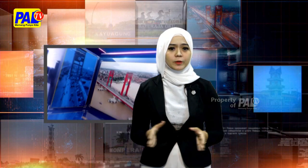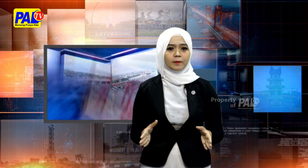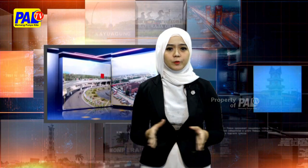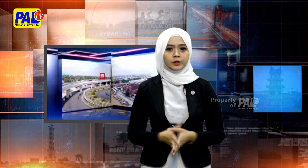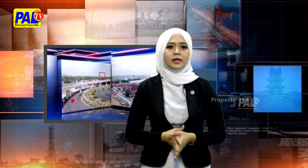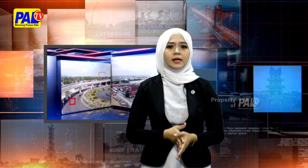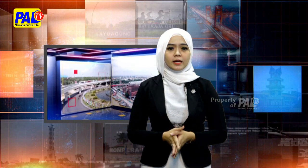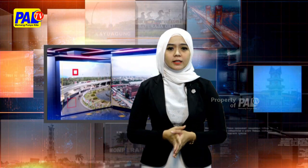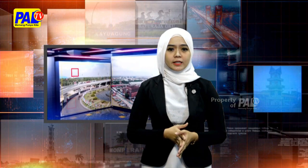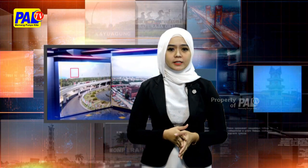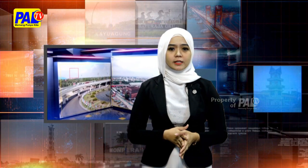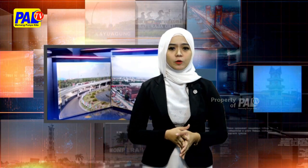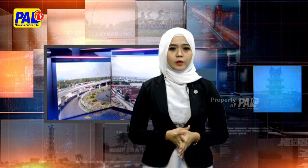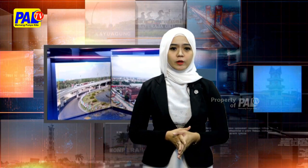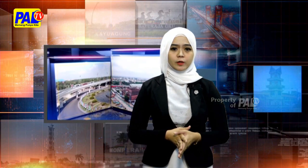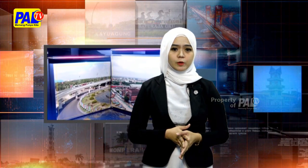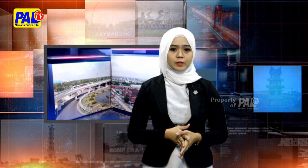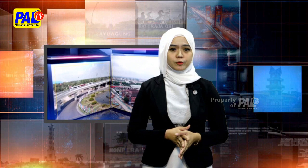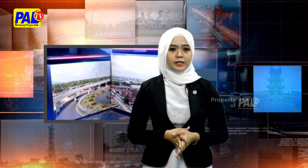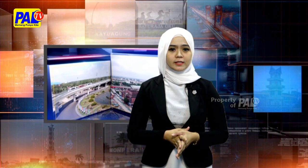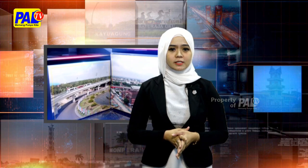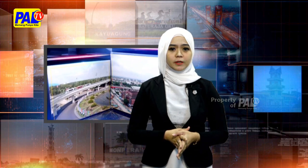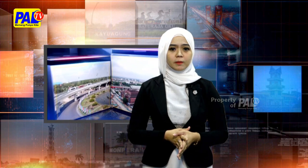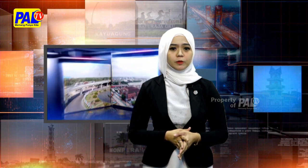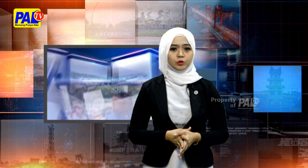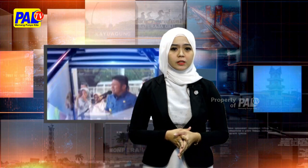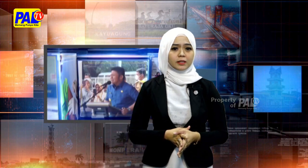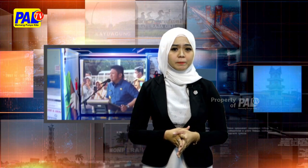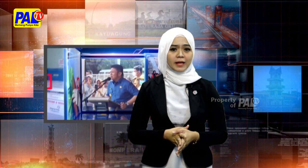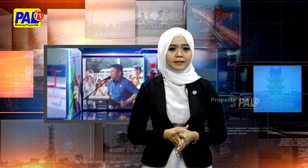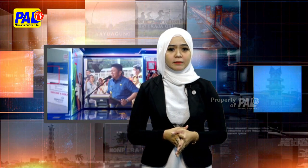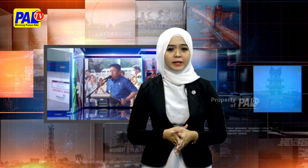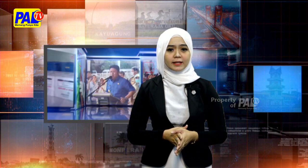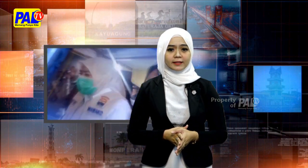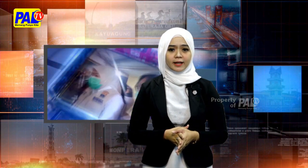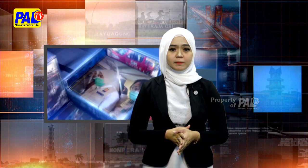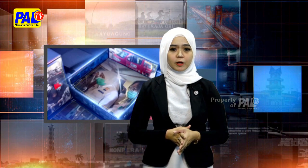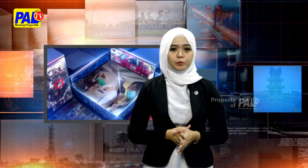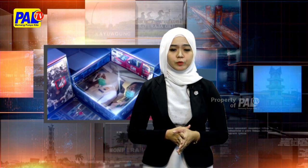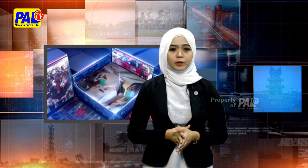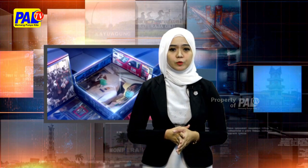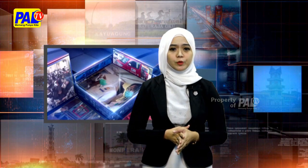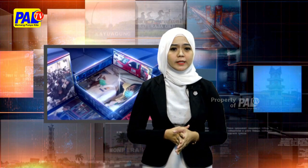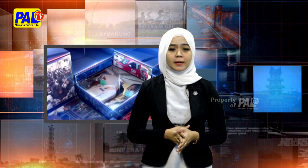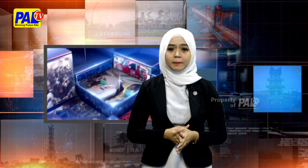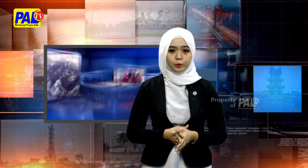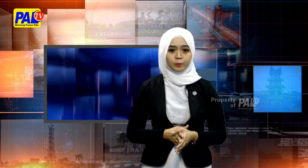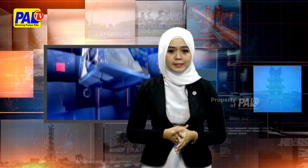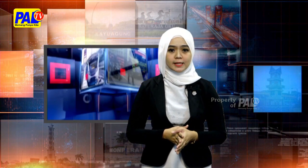pun. Kegiatan yang dilakukan oleh dua ustadz muda ini sebagai bentuk keprihatinan mereka terhadap kaum tunarungu yang belum bisa